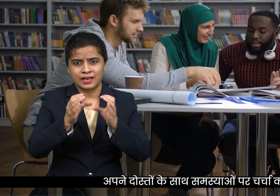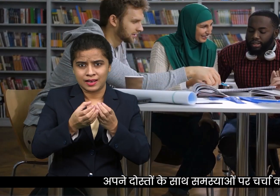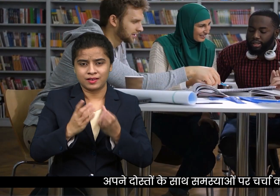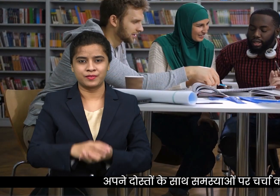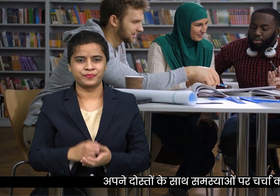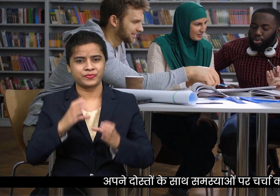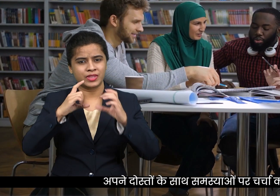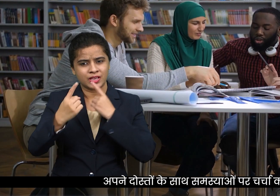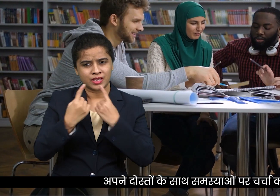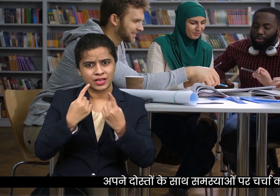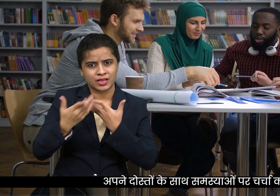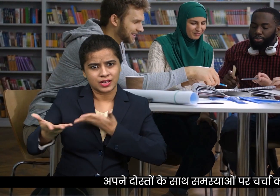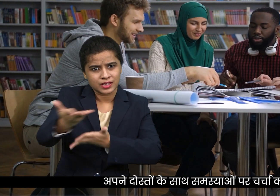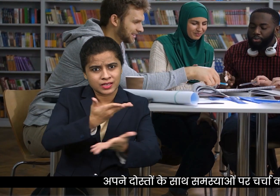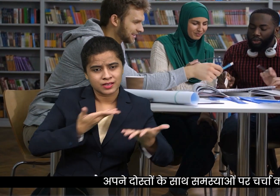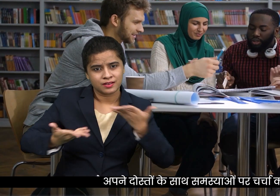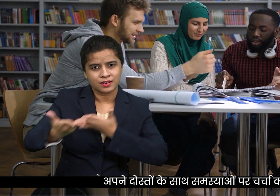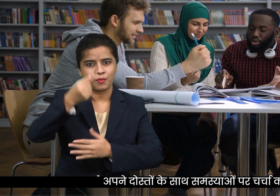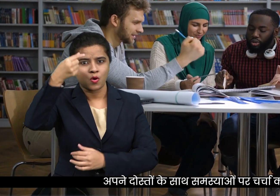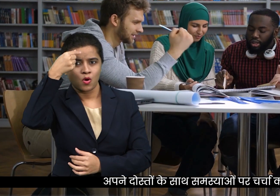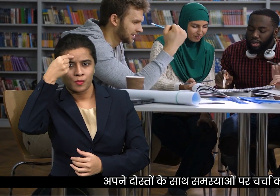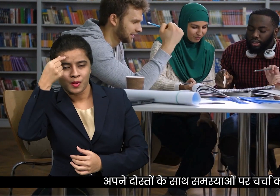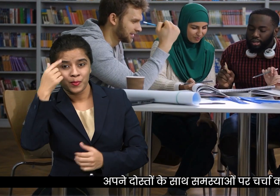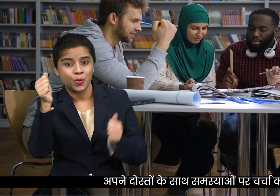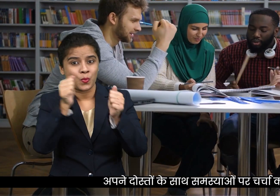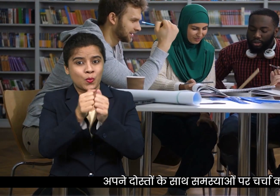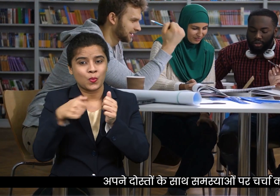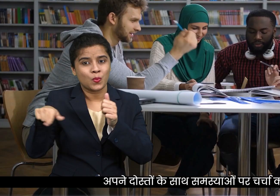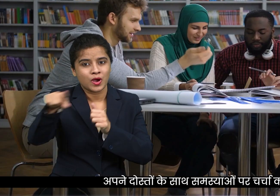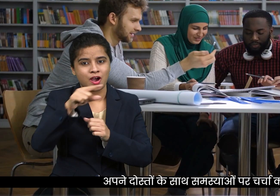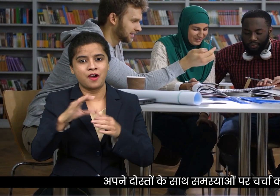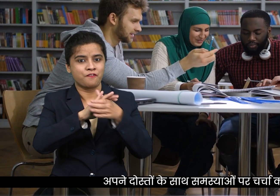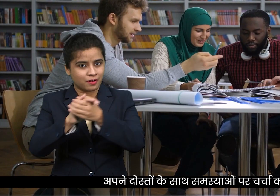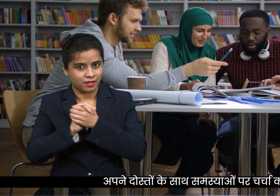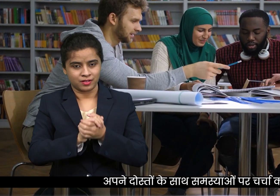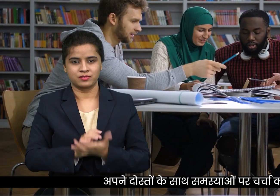अपने दोस्तों के साथ समस्याओं पर चर्चा करती है,